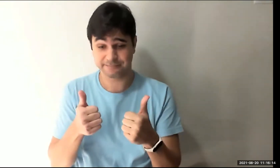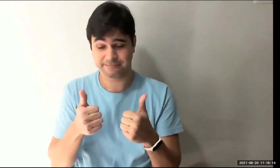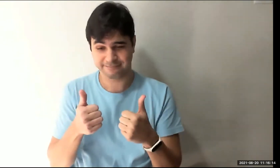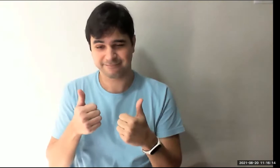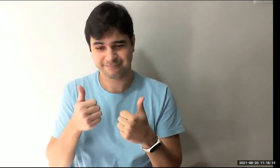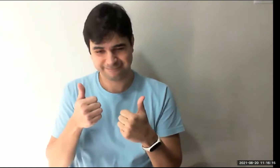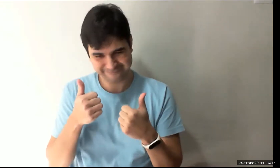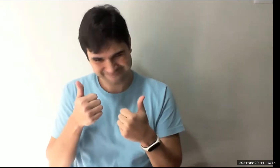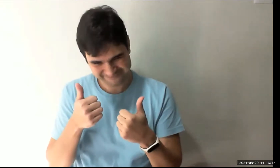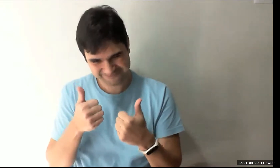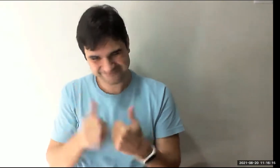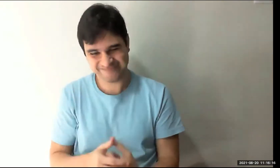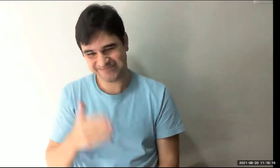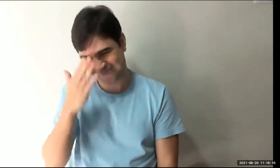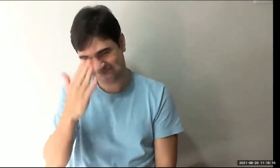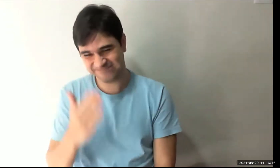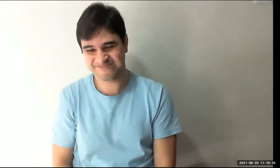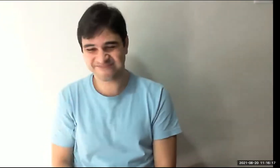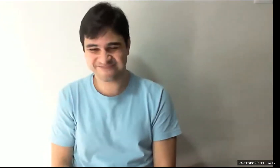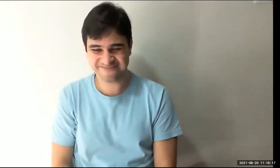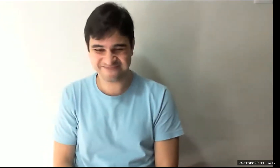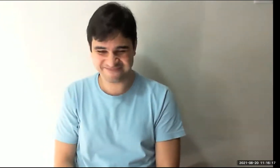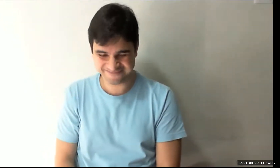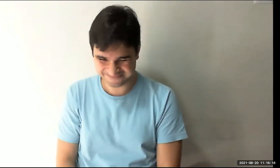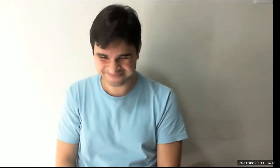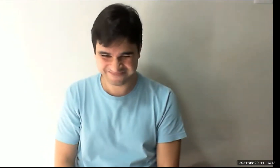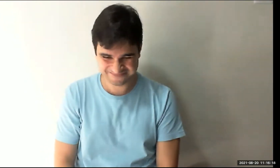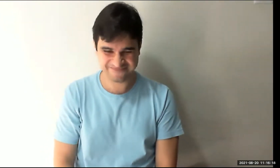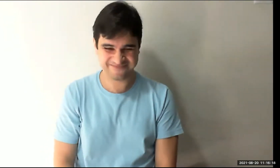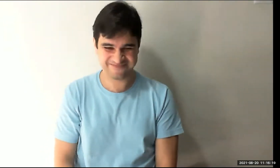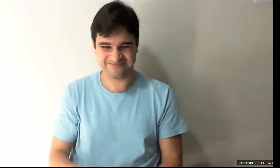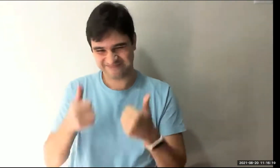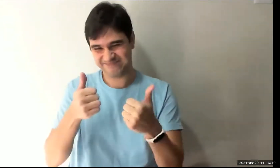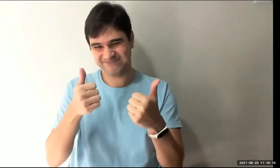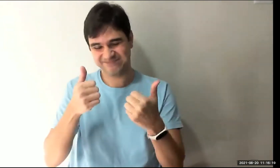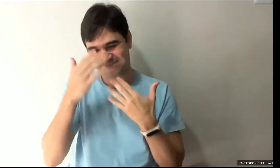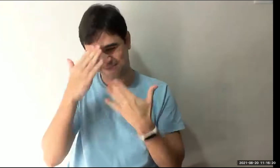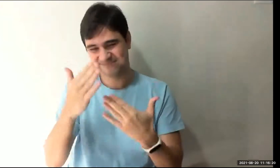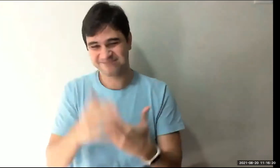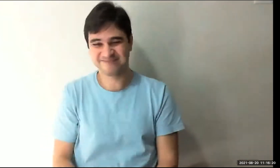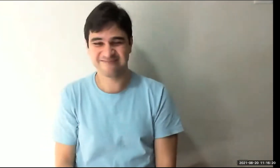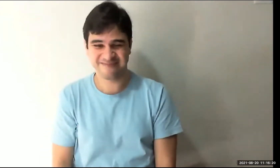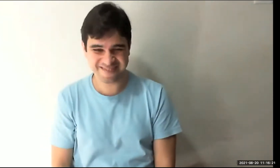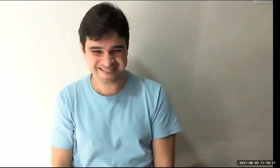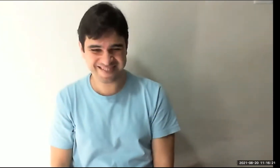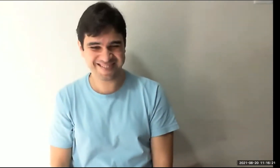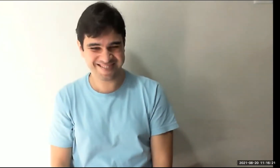exato momento. Obrigada. Certo, obrigada a você. Legal, Marise.